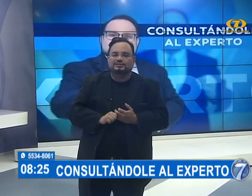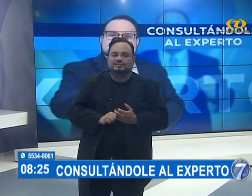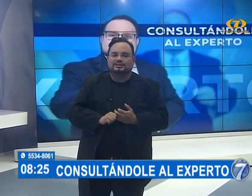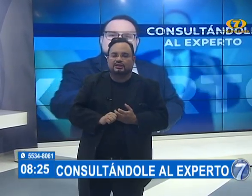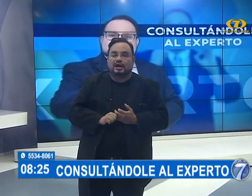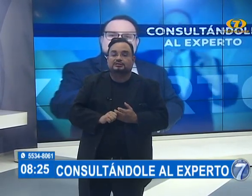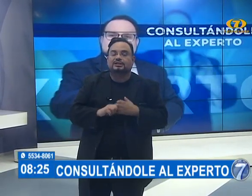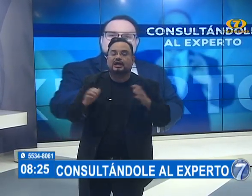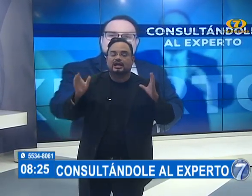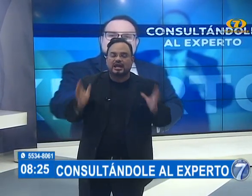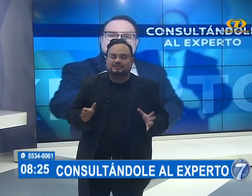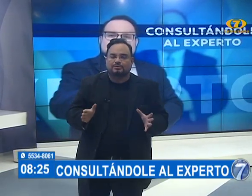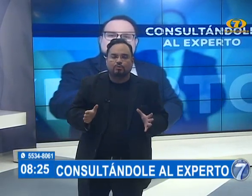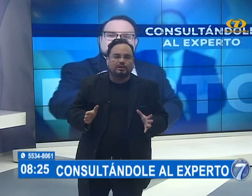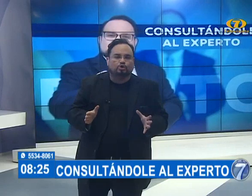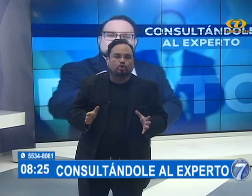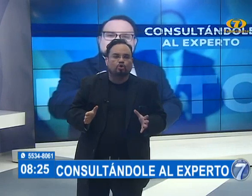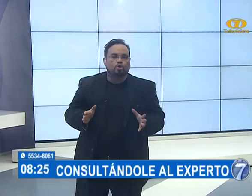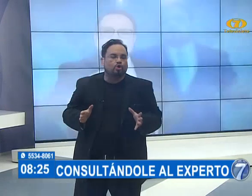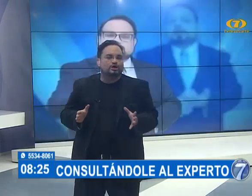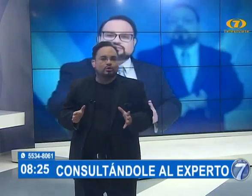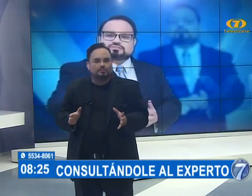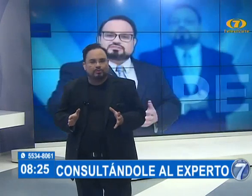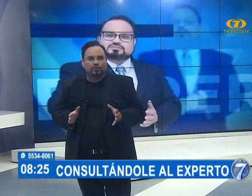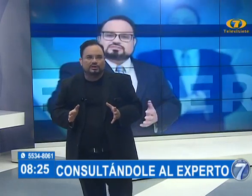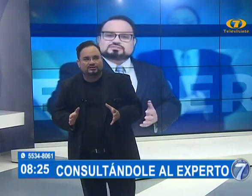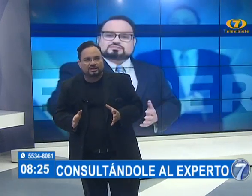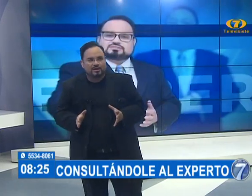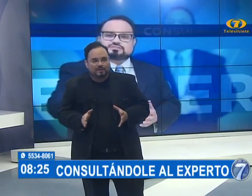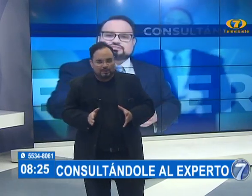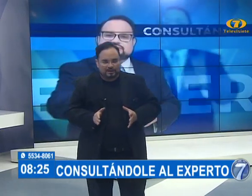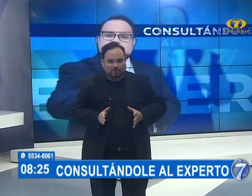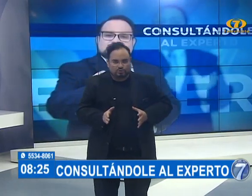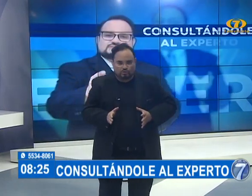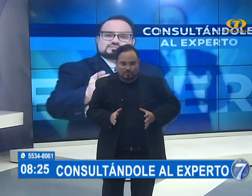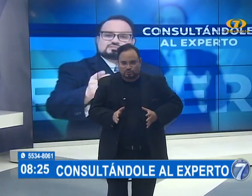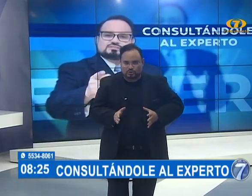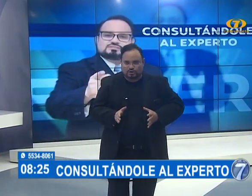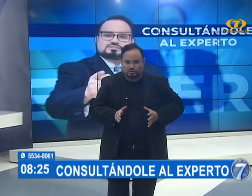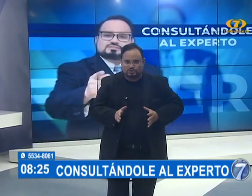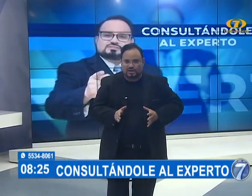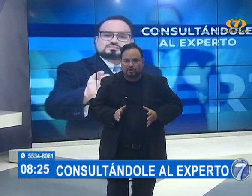que usted necesite. Así que en este momento, lo que yo le puedo decir para que